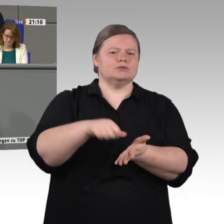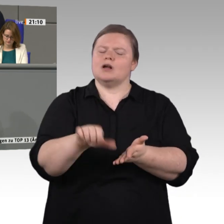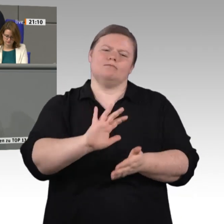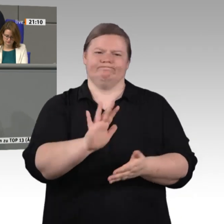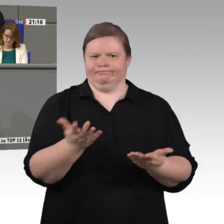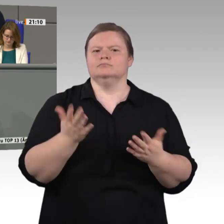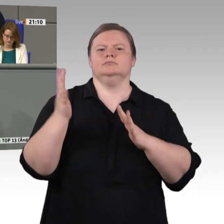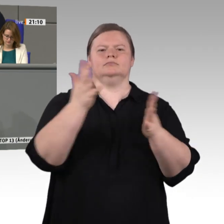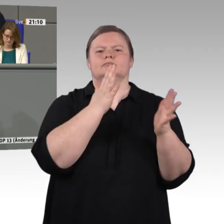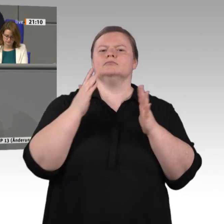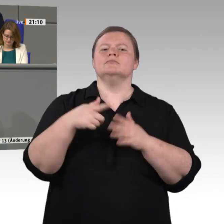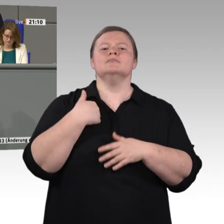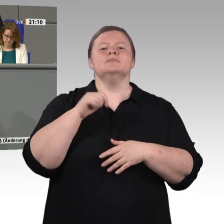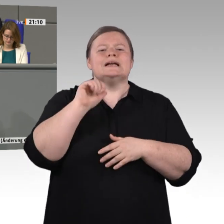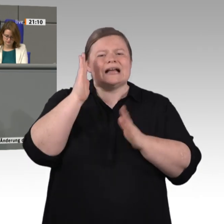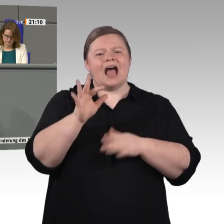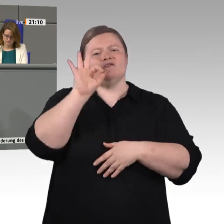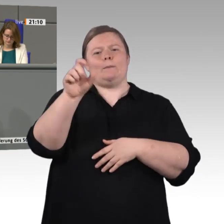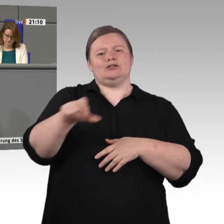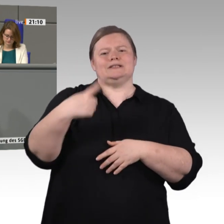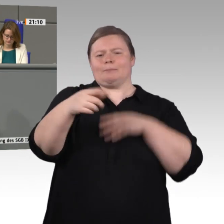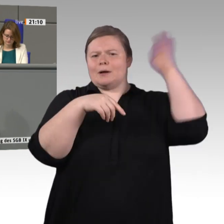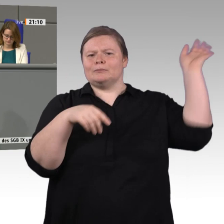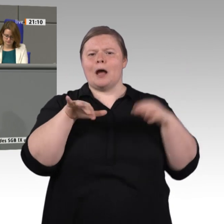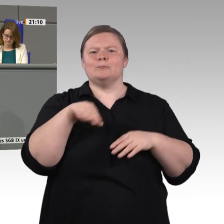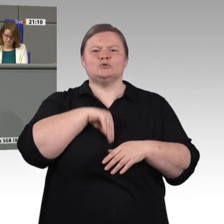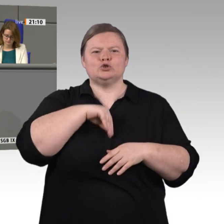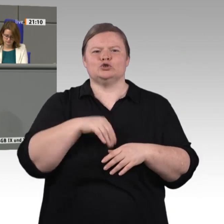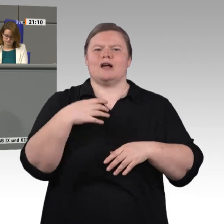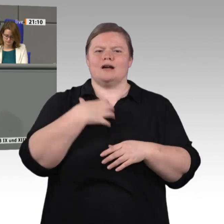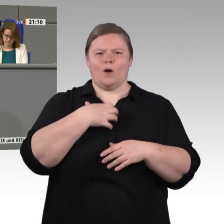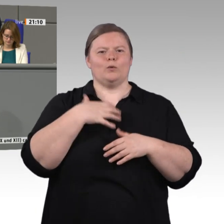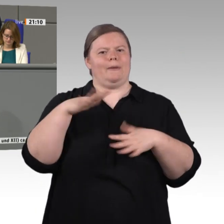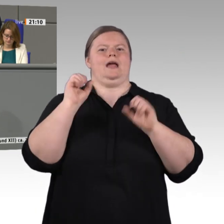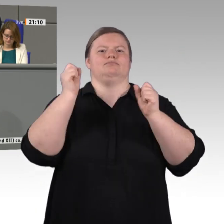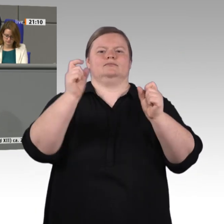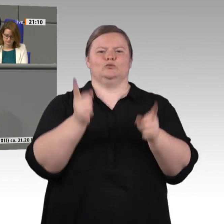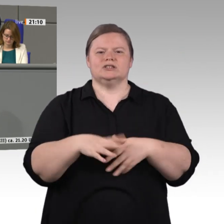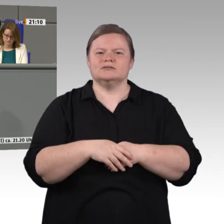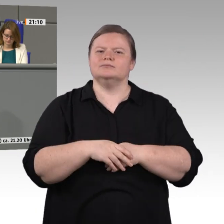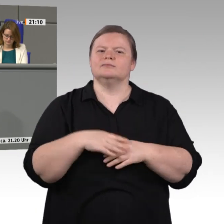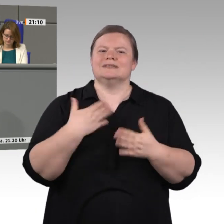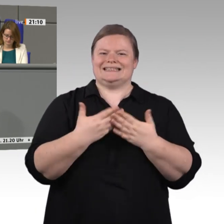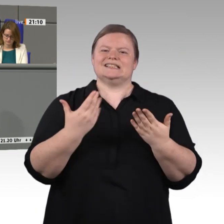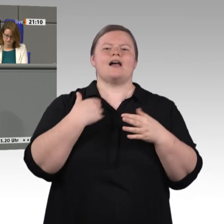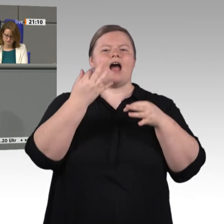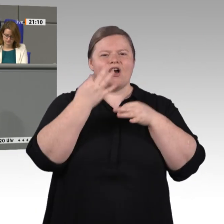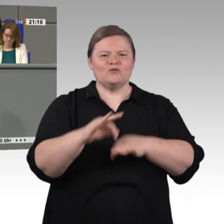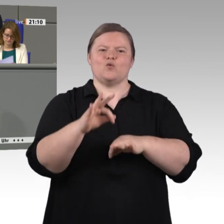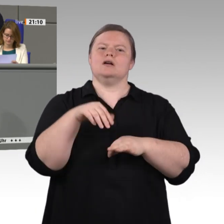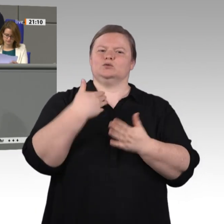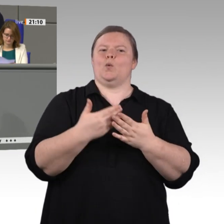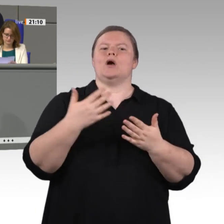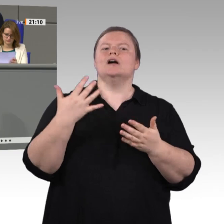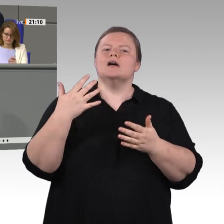von zu viel Bürokratie entlasten, man müsste sie auf der anderen Seite mindestens gleichstellen bei der Frage der Privilegierung etwa im Bereich